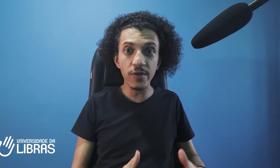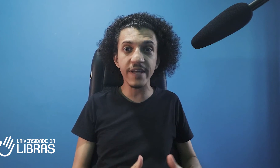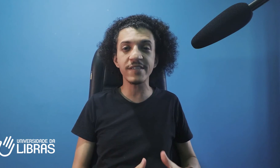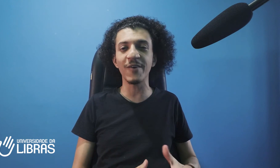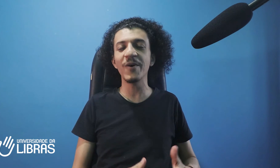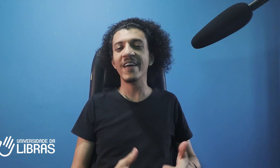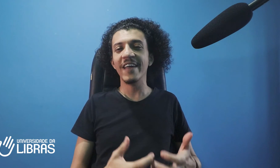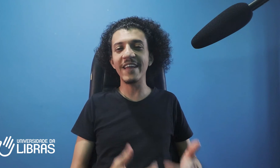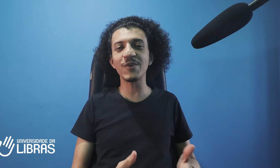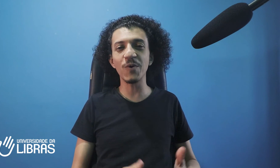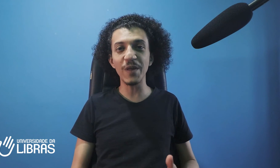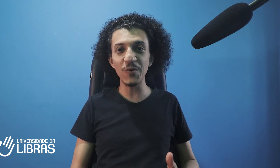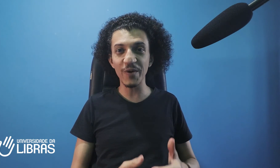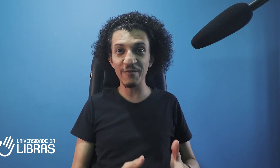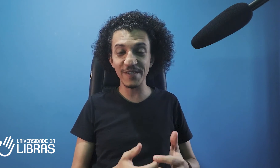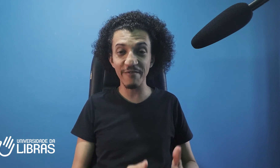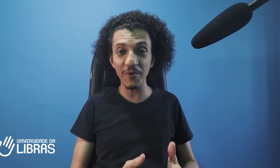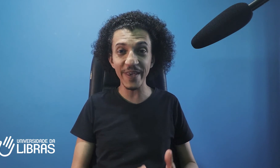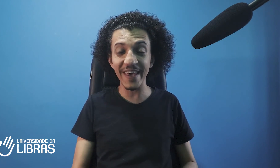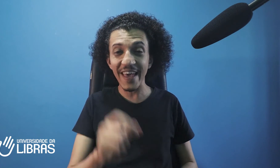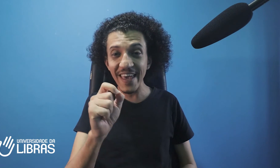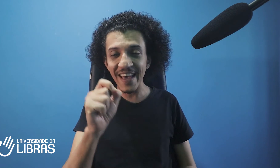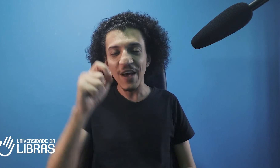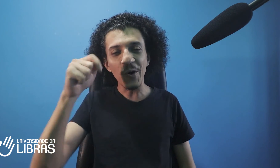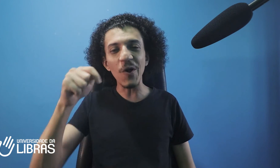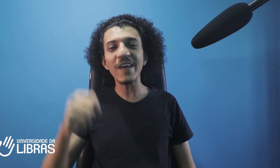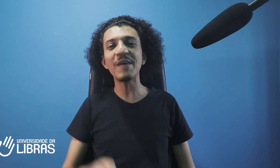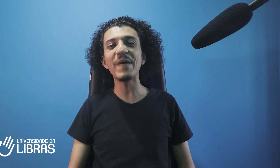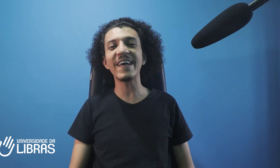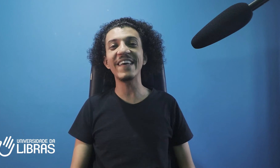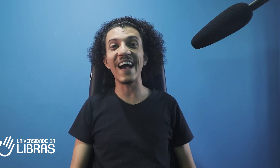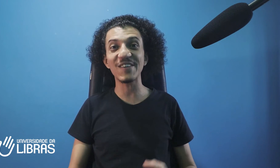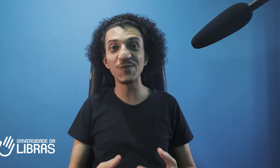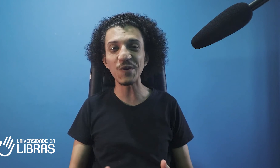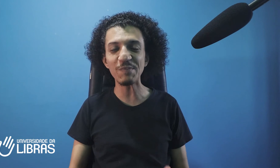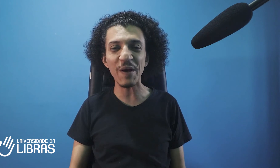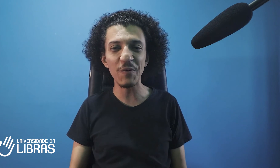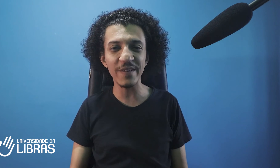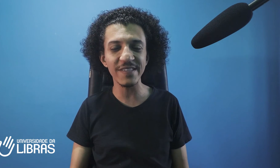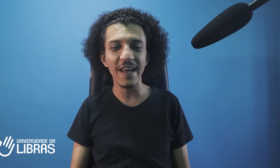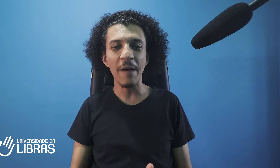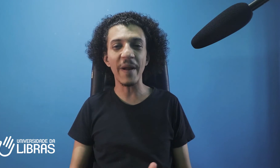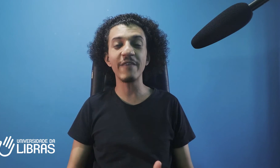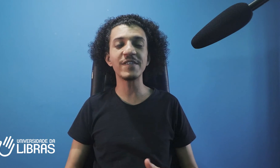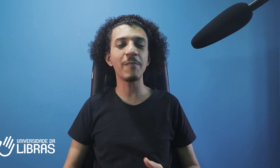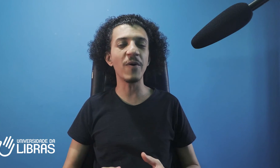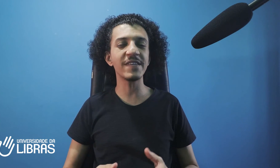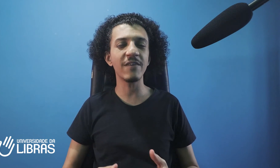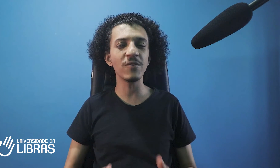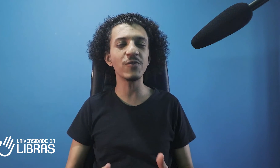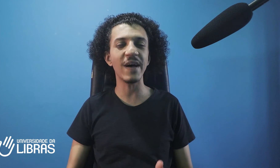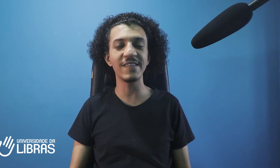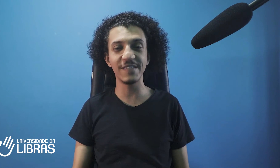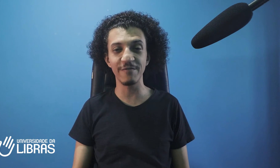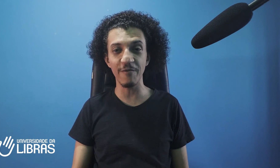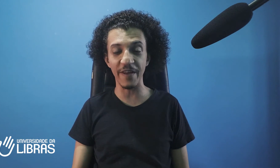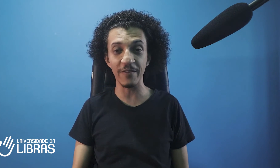chamou sua atenção nesse conteúdo que você viu aqui e coloque também aqui as suas perguntas para que você possa continuar se desenvolvendo